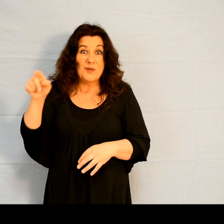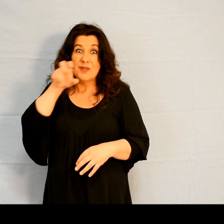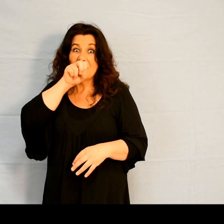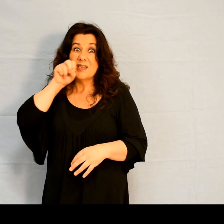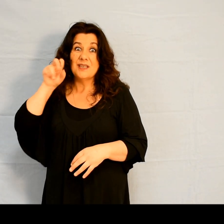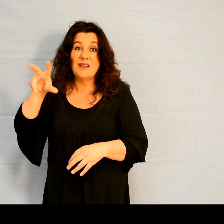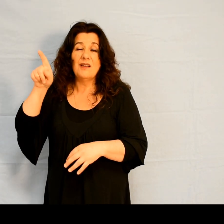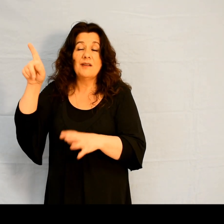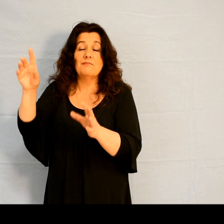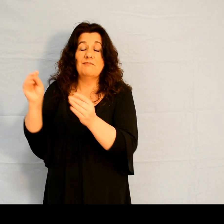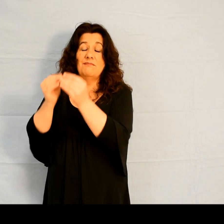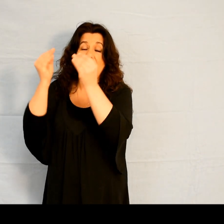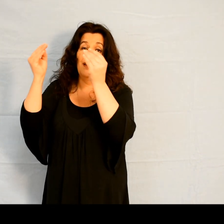né, cet homme-là. »